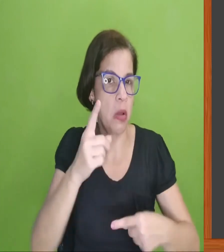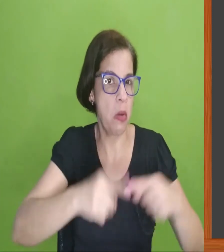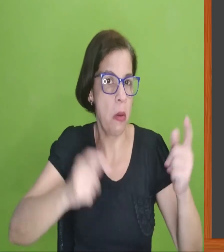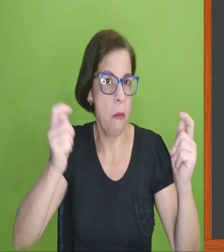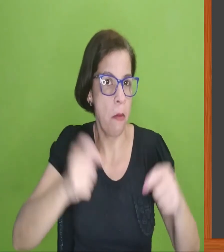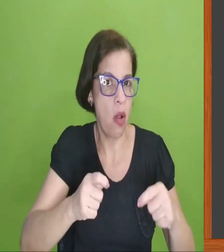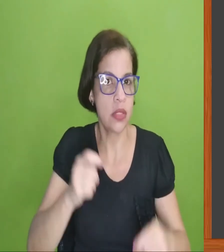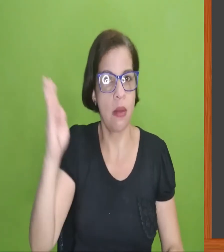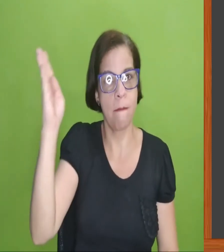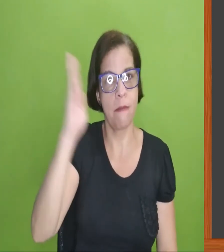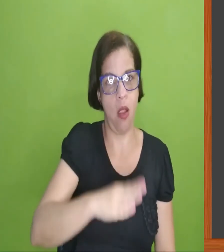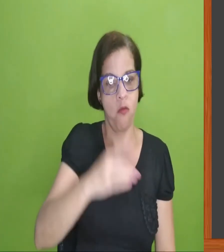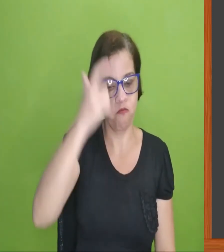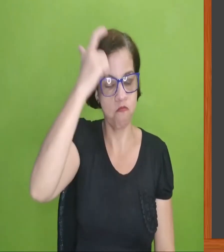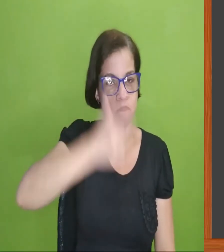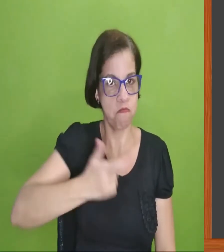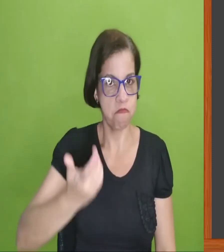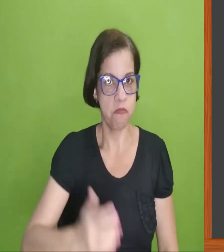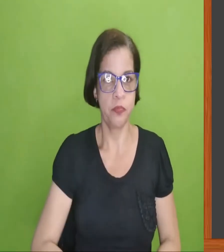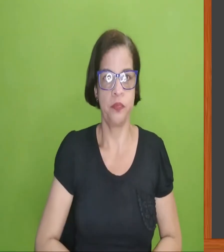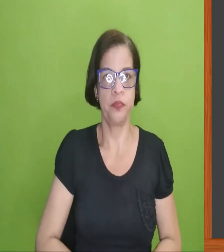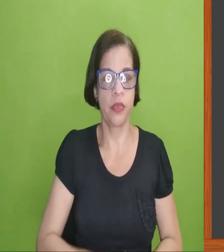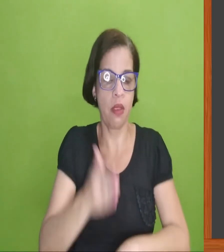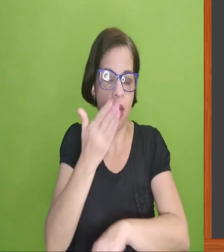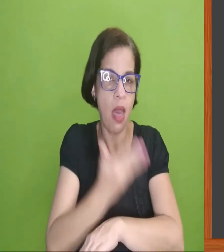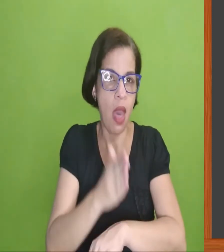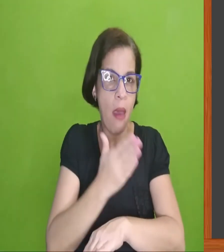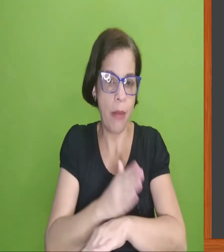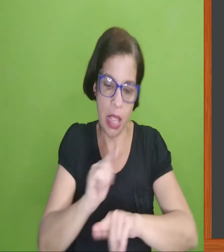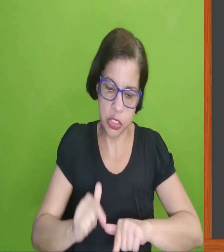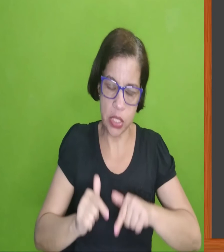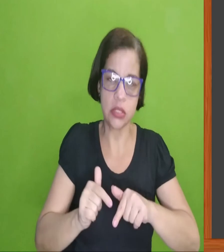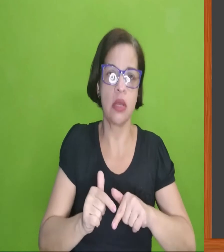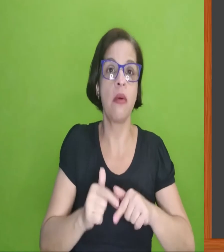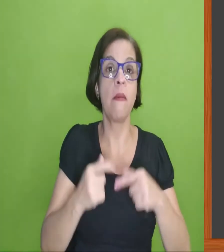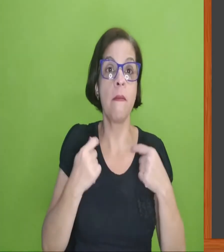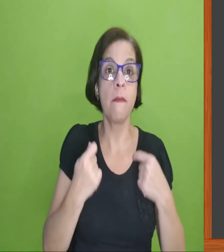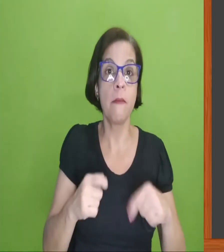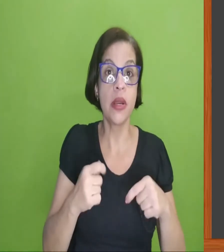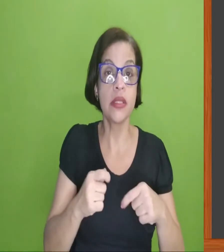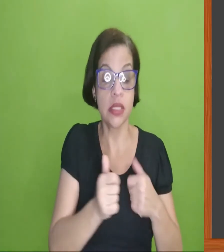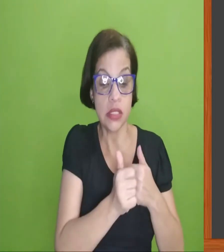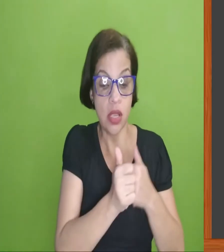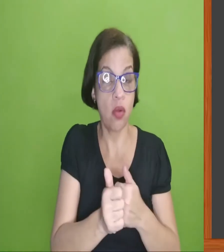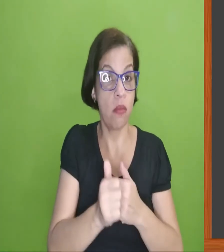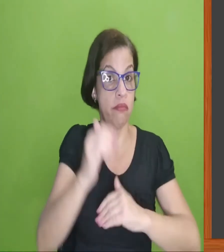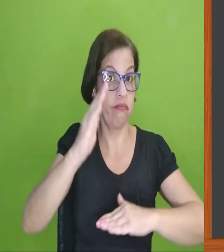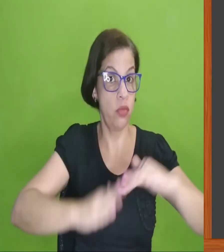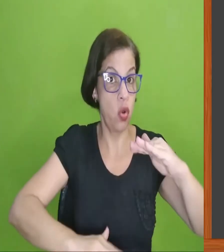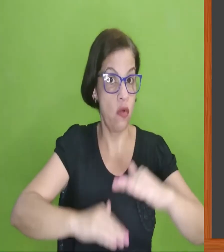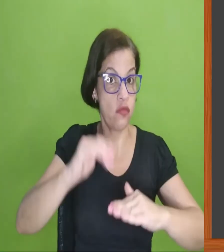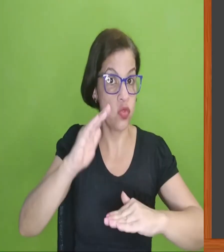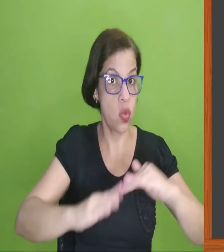que possa lhe fazer mal. Essas práticas e ações devem receber o acompanhamento de um